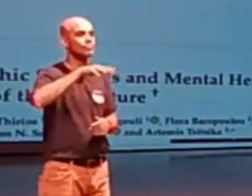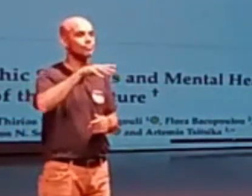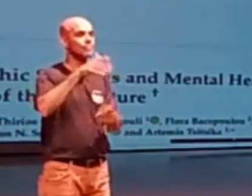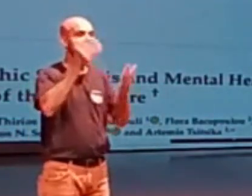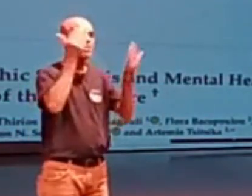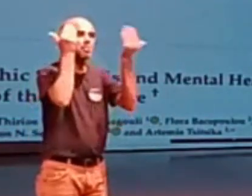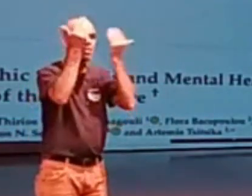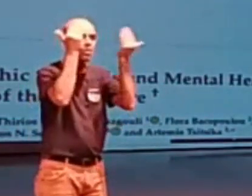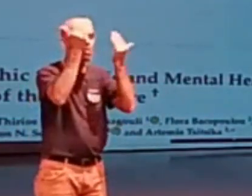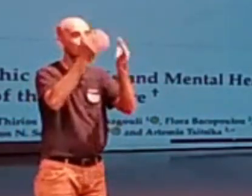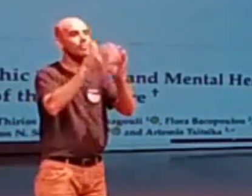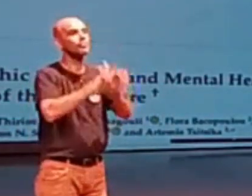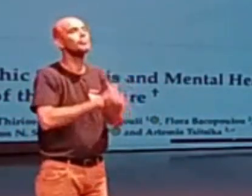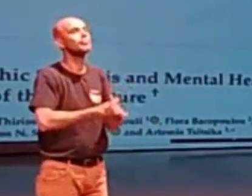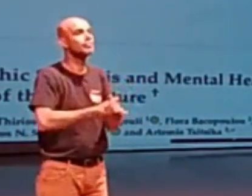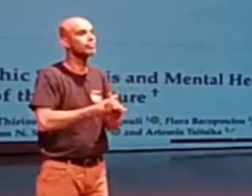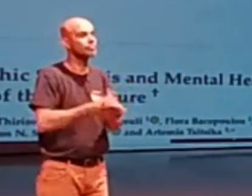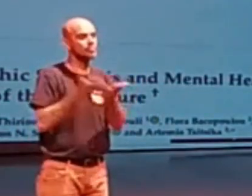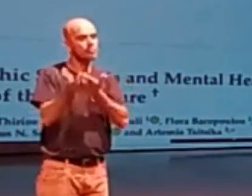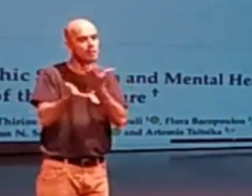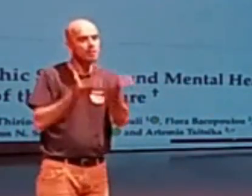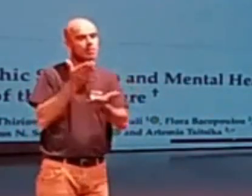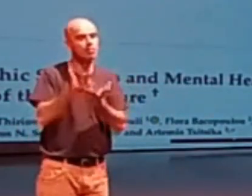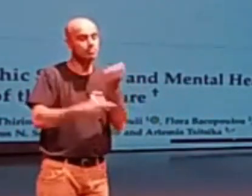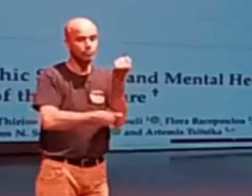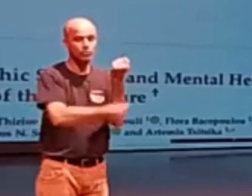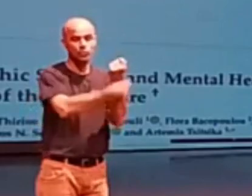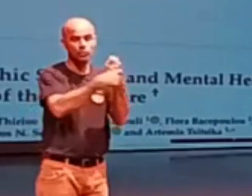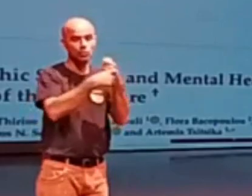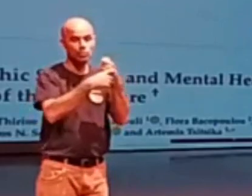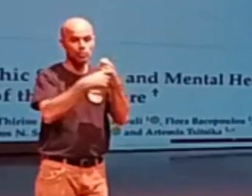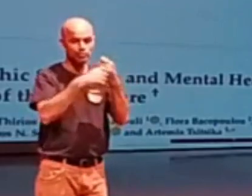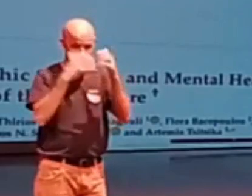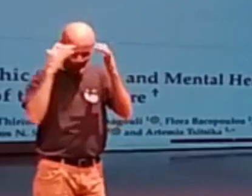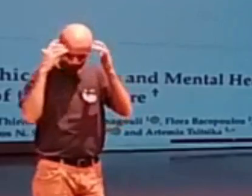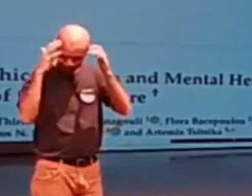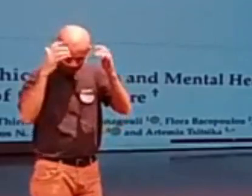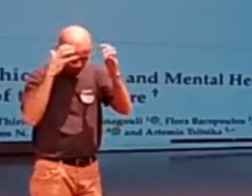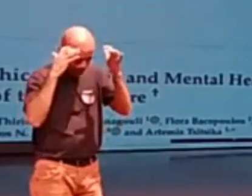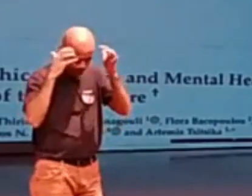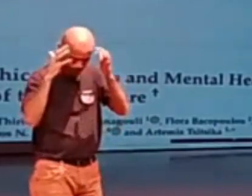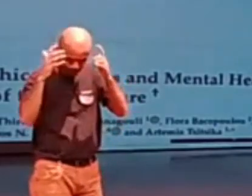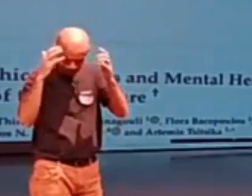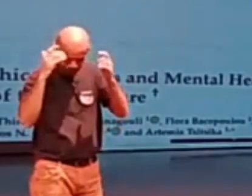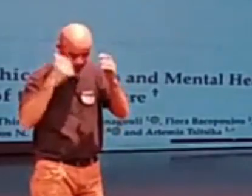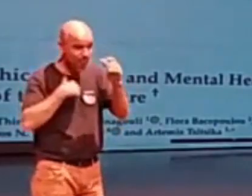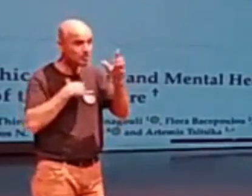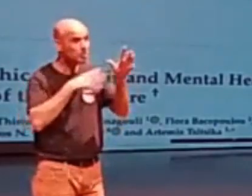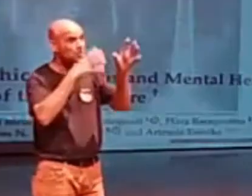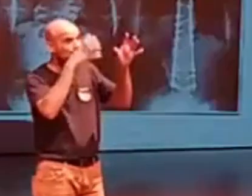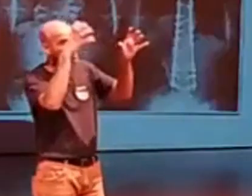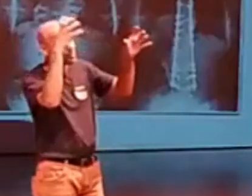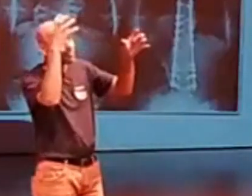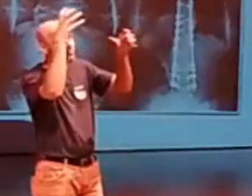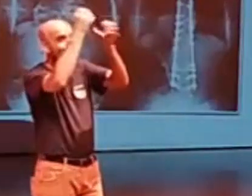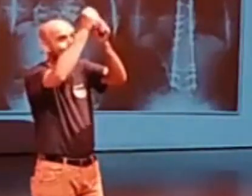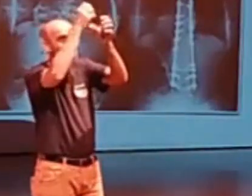psicológica, tá? Do quanto a escoliose afeta. E é impressionante os números. São